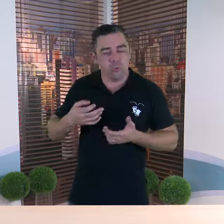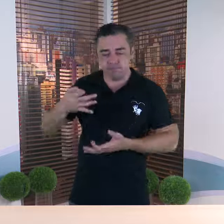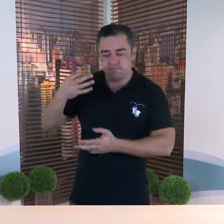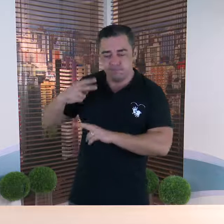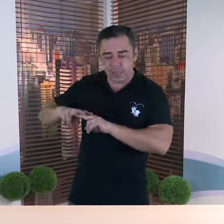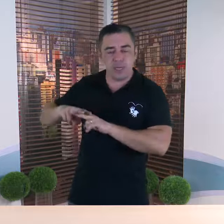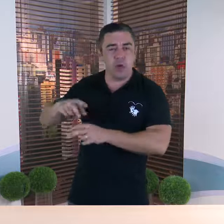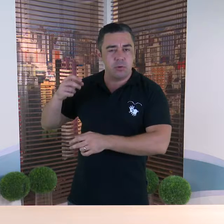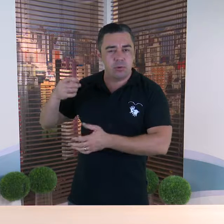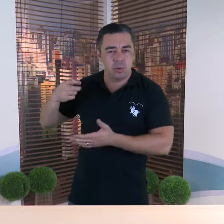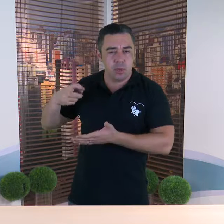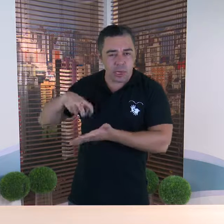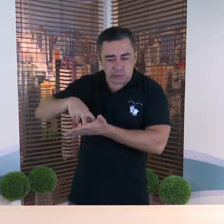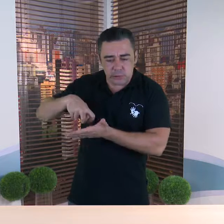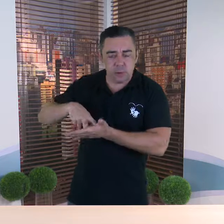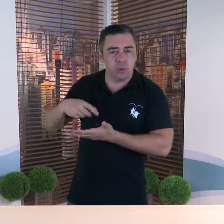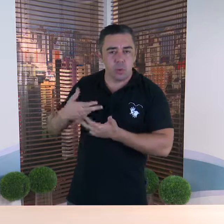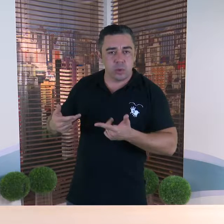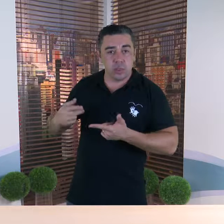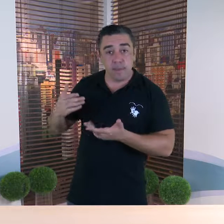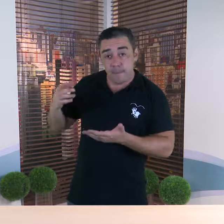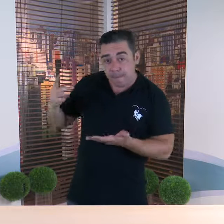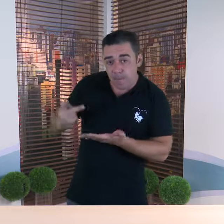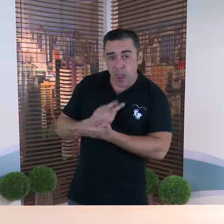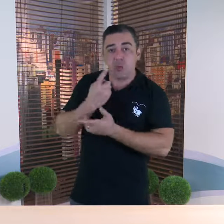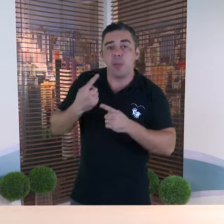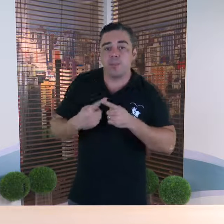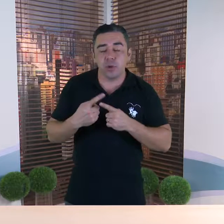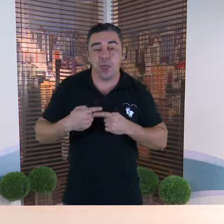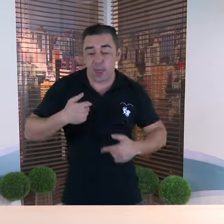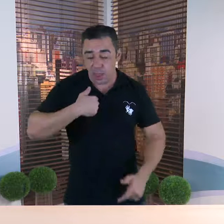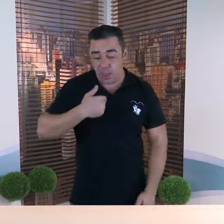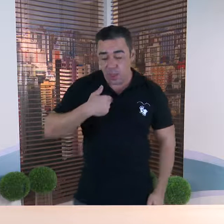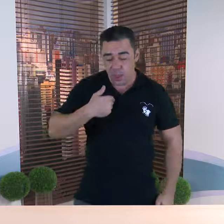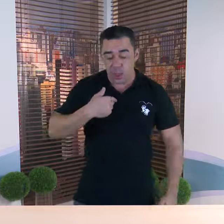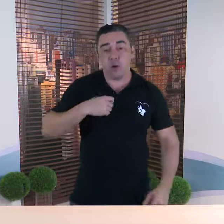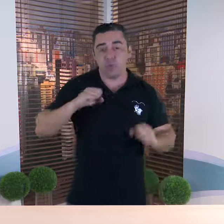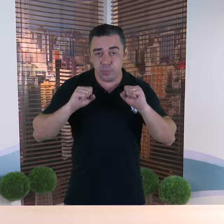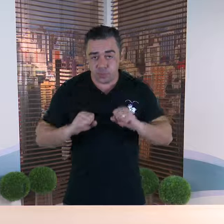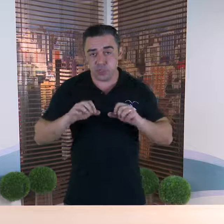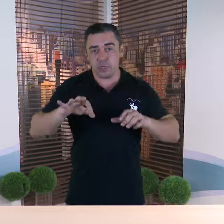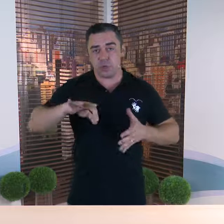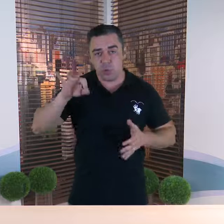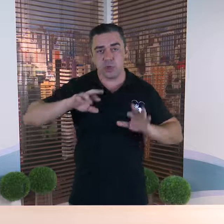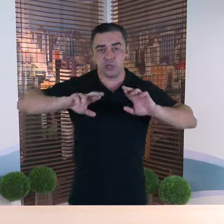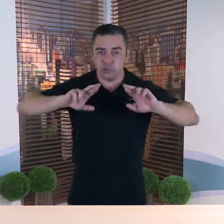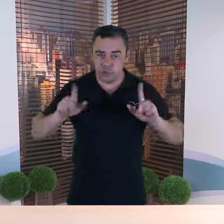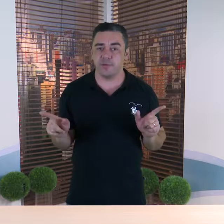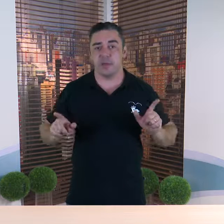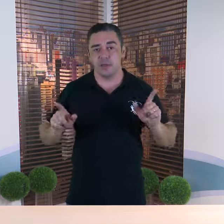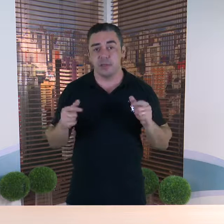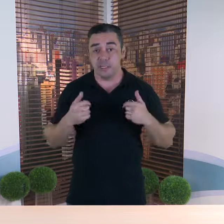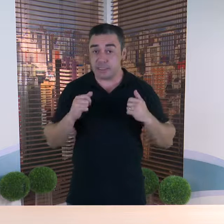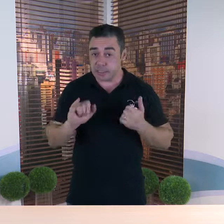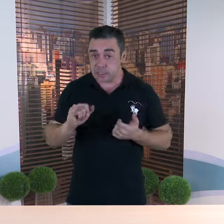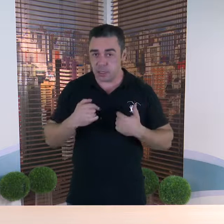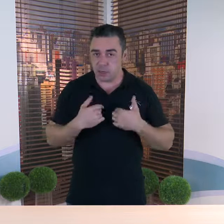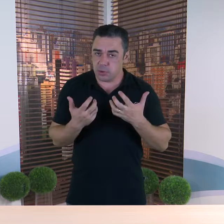conduta dependem do fato de que um homem poderia ter agido diferentemente se assim tivesse